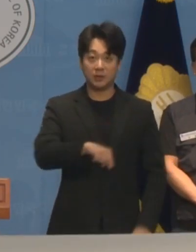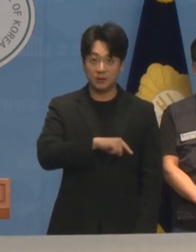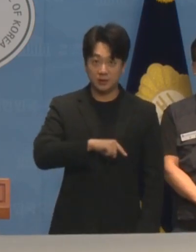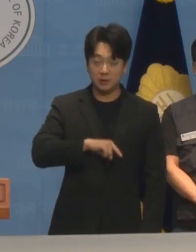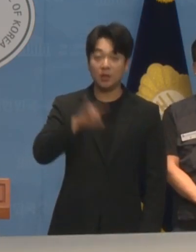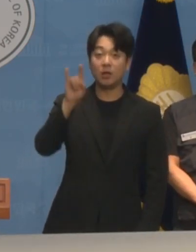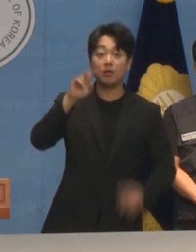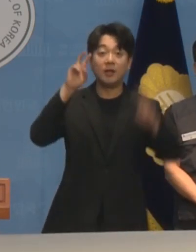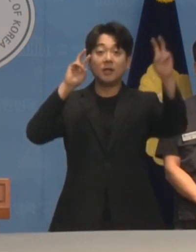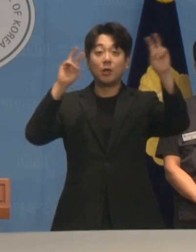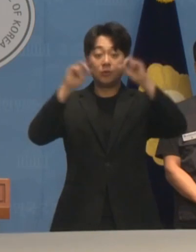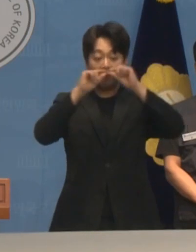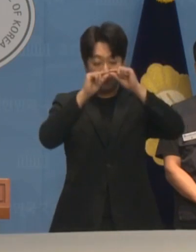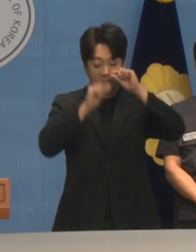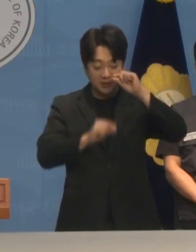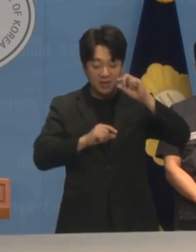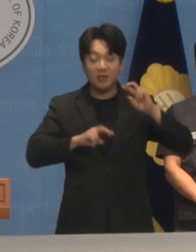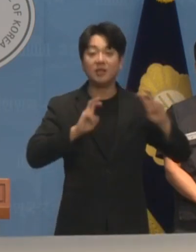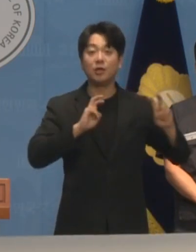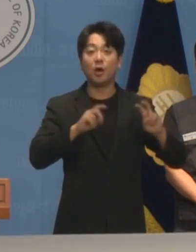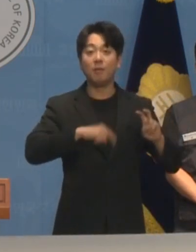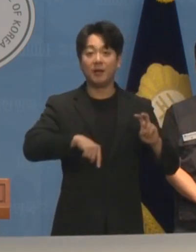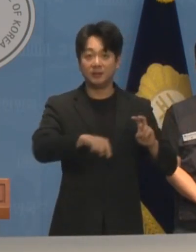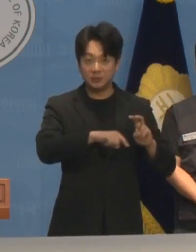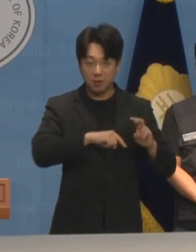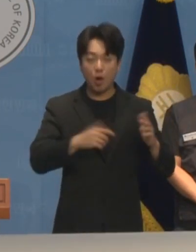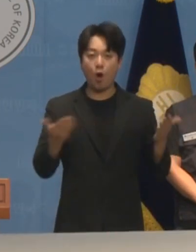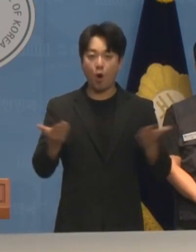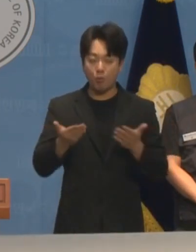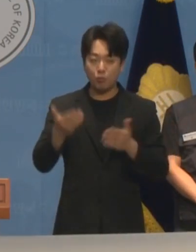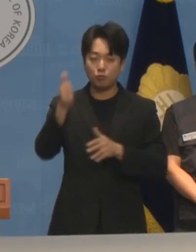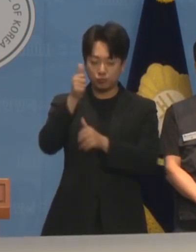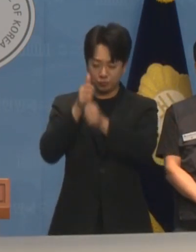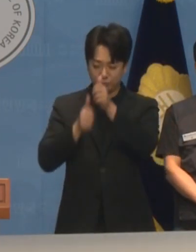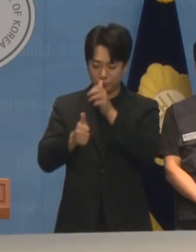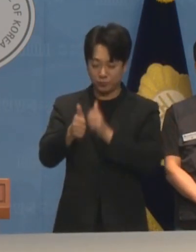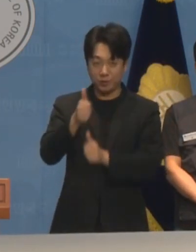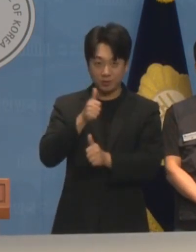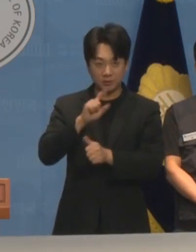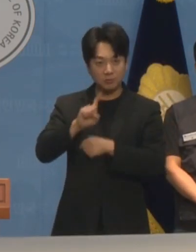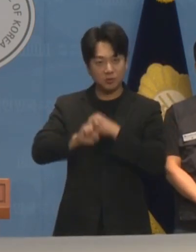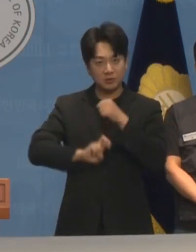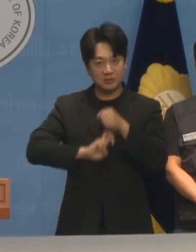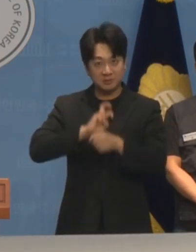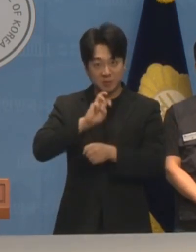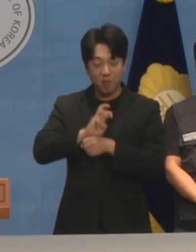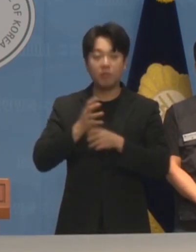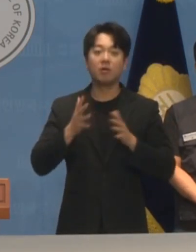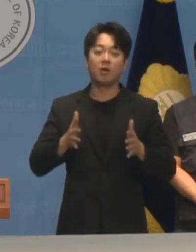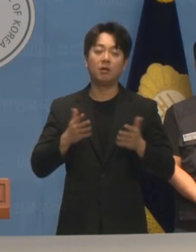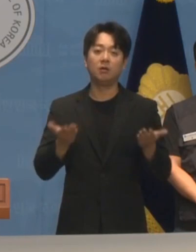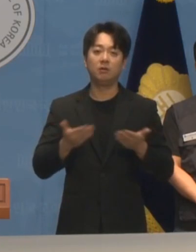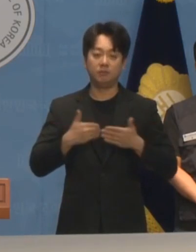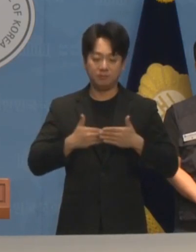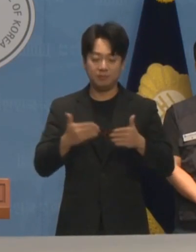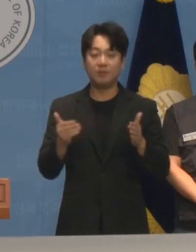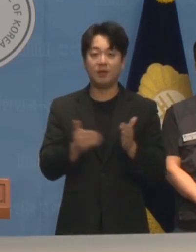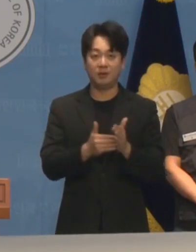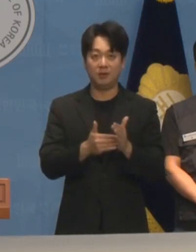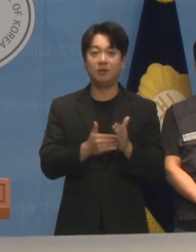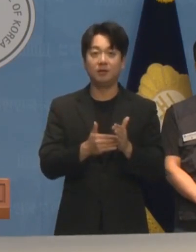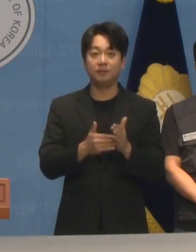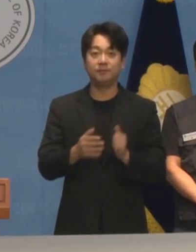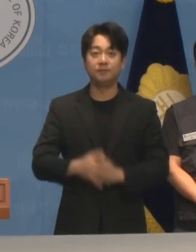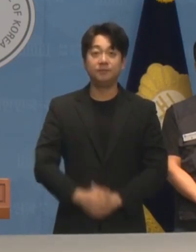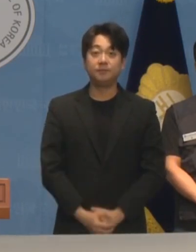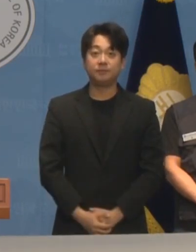수출선적부에서 업체 폐업과 고용 승계를 거듭하며 수십 년을 하청 노동자로 근무해 왔습니다. 다니던 업체가